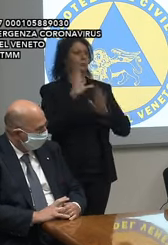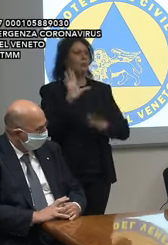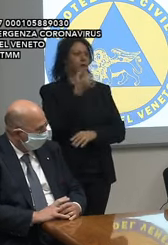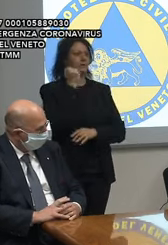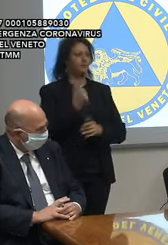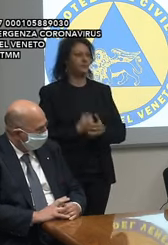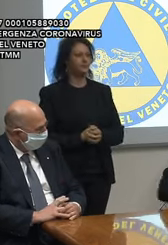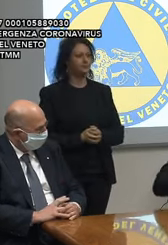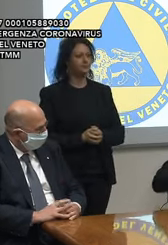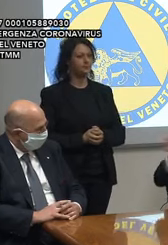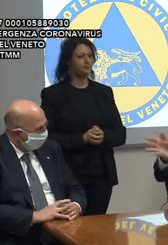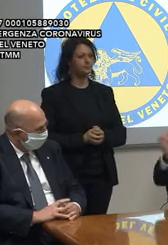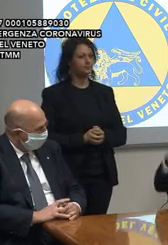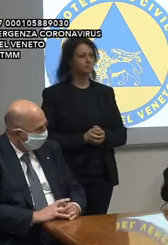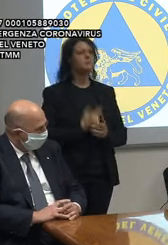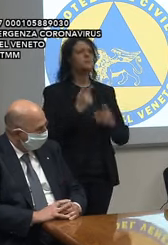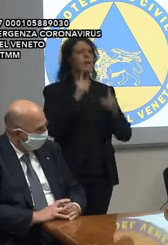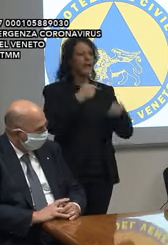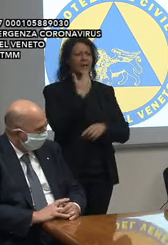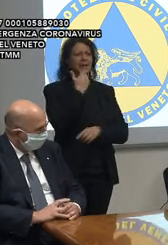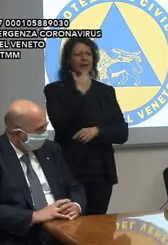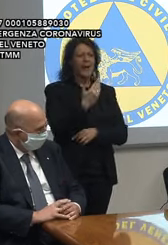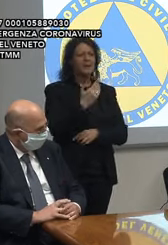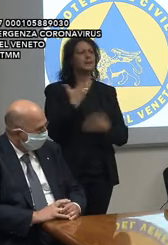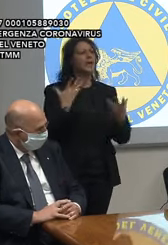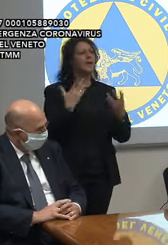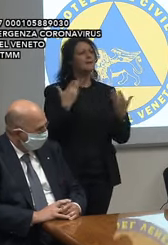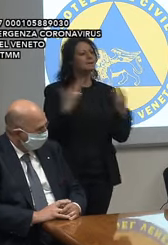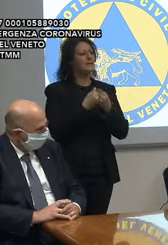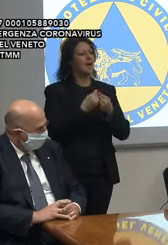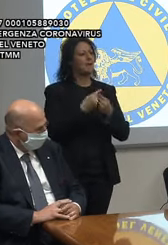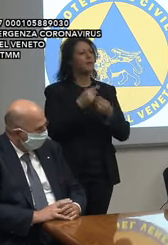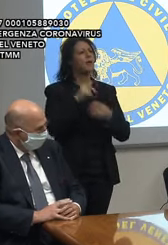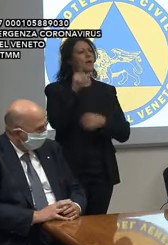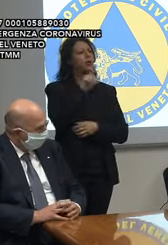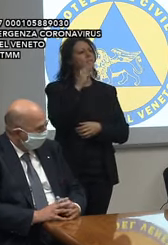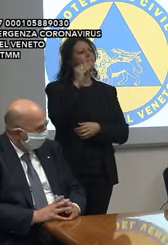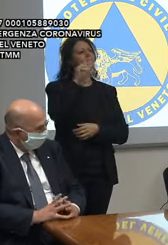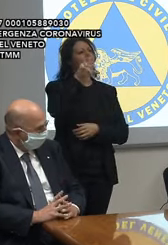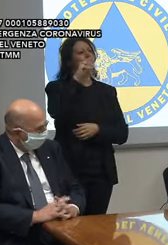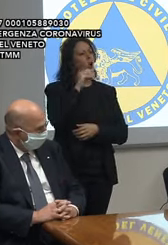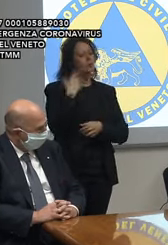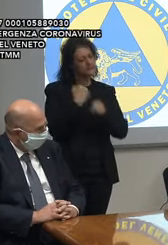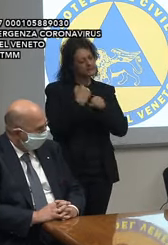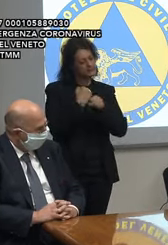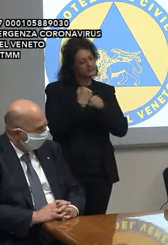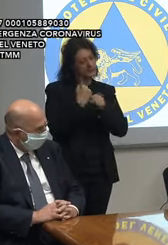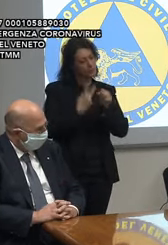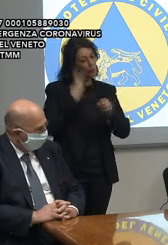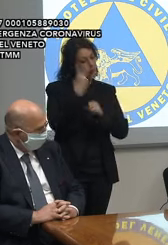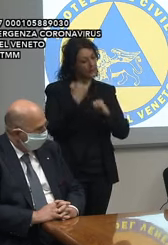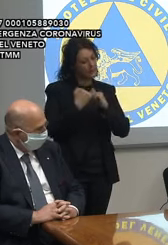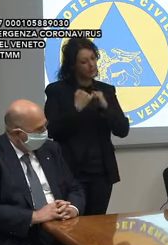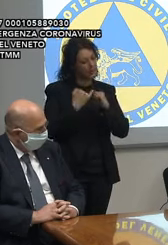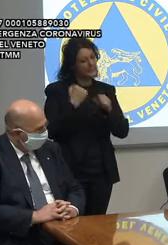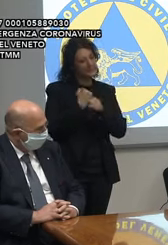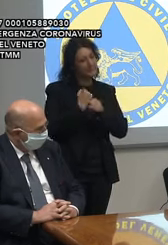tecnici, indispensabile aiuto di Luciano Flo, hanno lavorato 2 anni, 2 anni e mezzo per raggiungere a questo